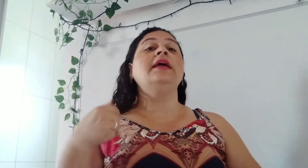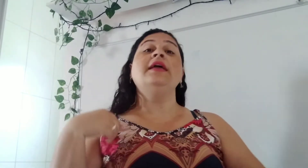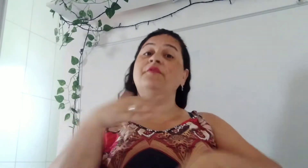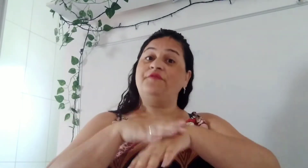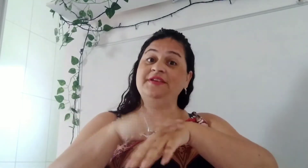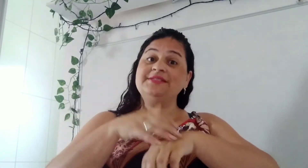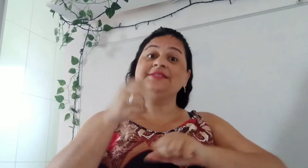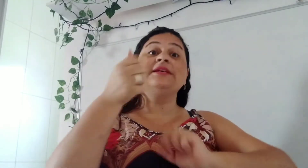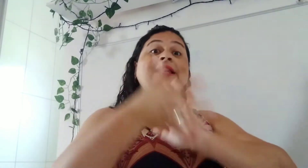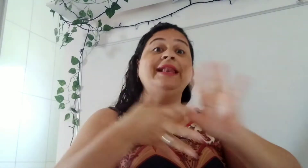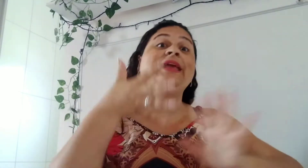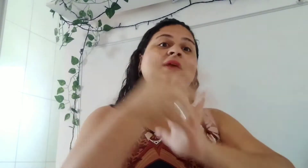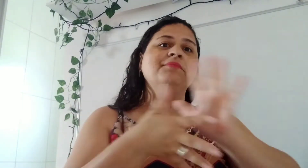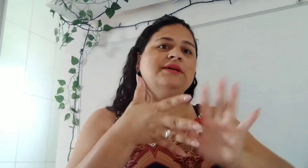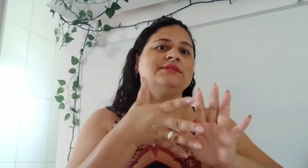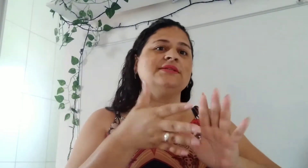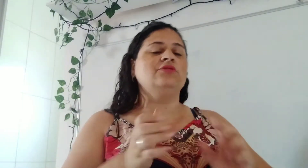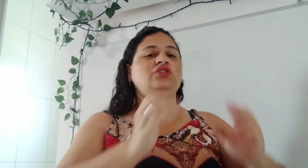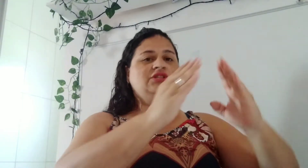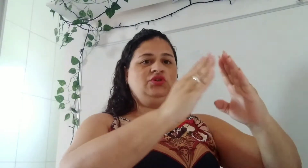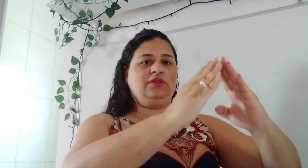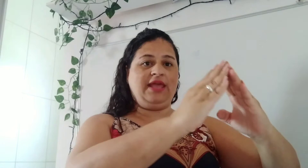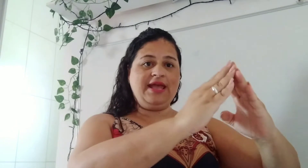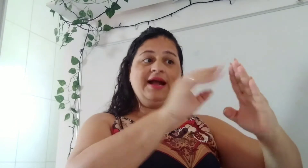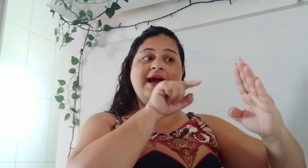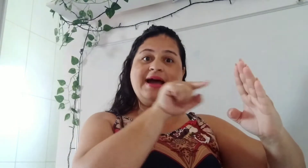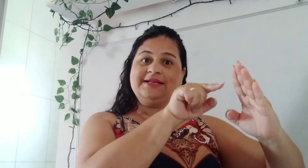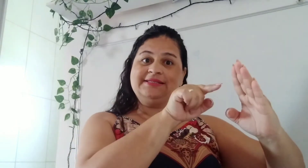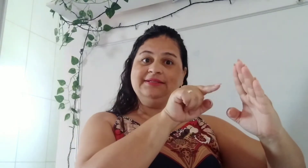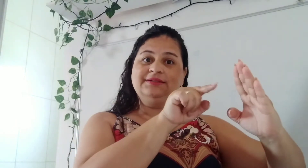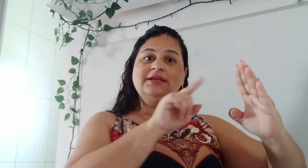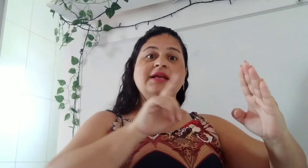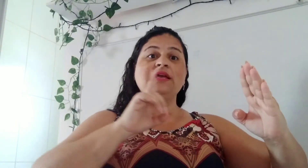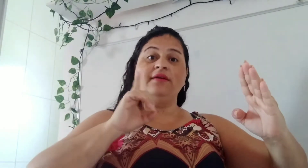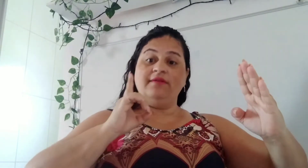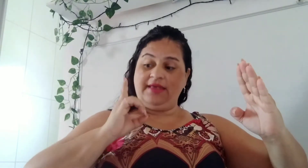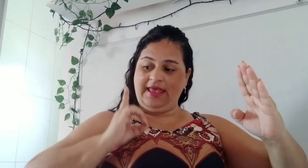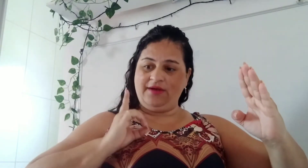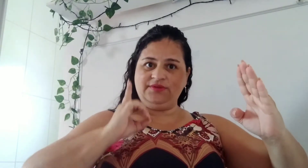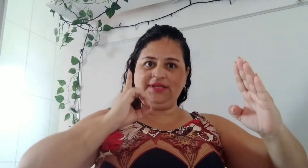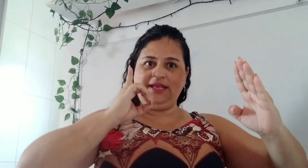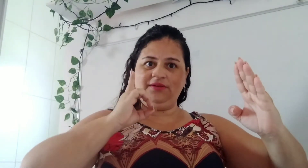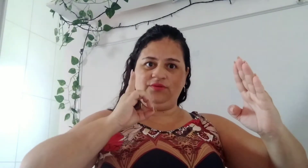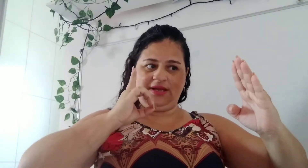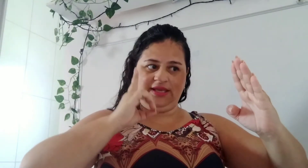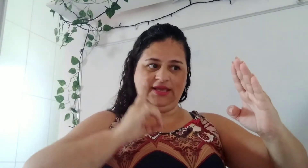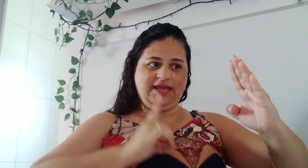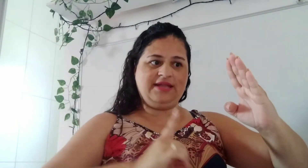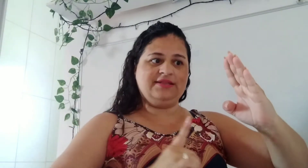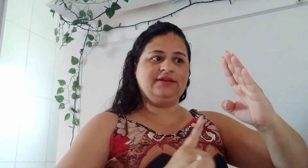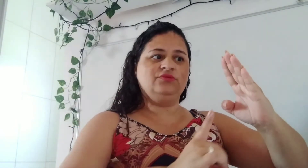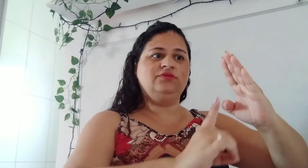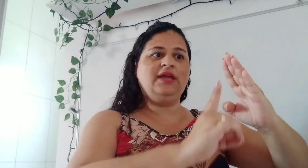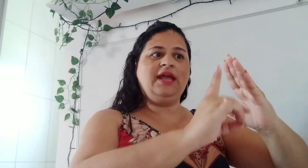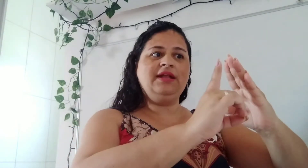Eu fiz Libras, eu direcionei a casa. Eu saindo daqui e entrando dentro